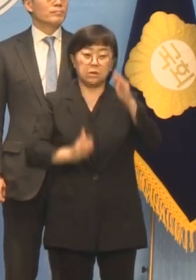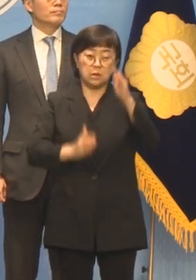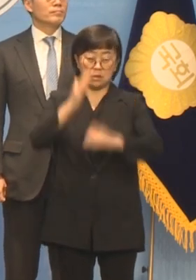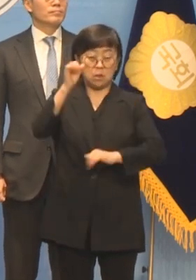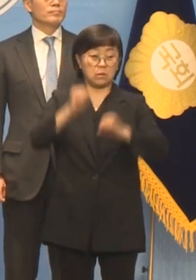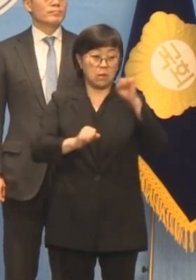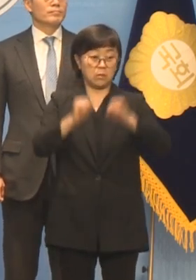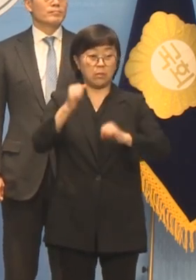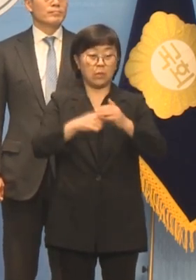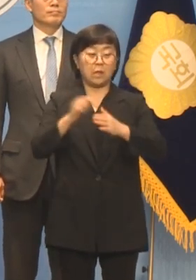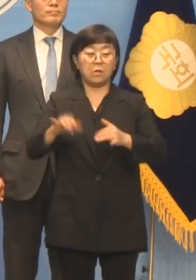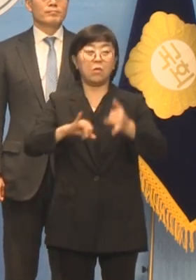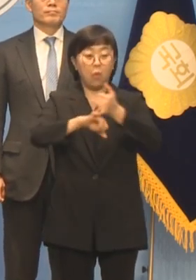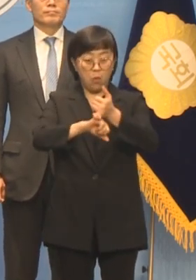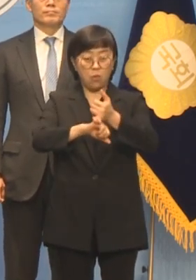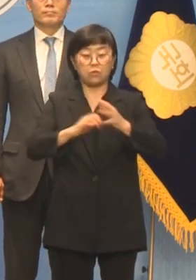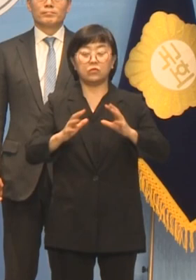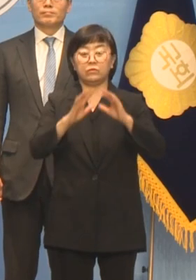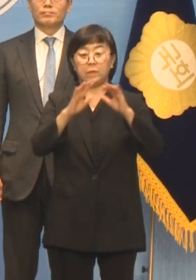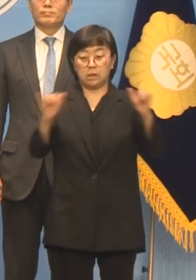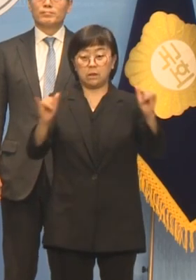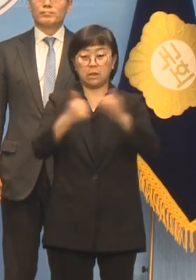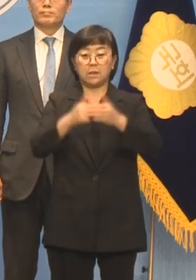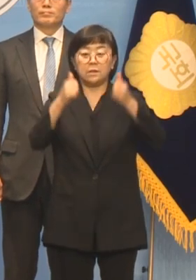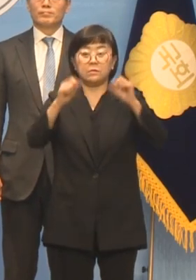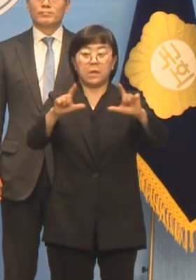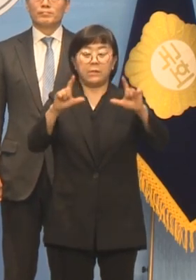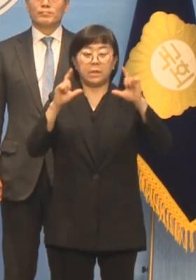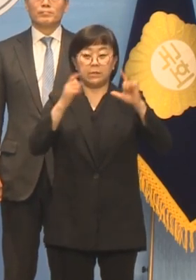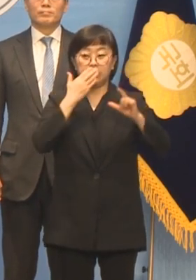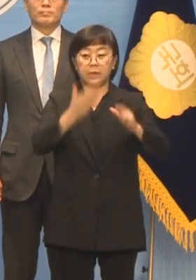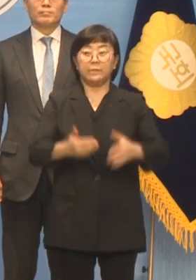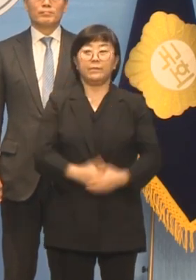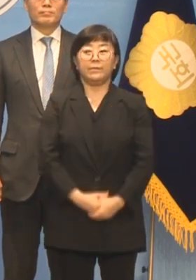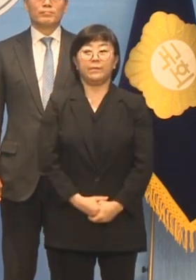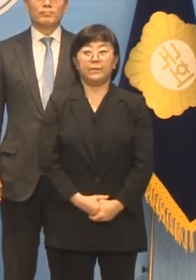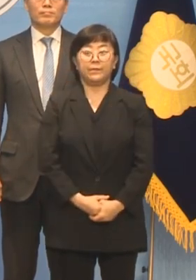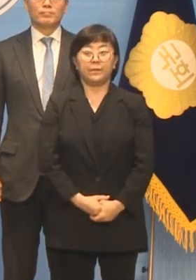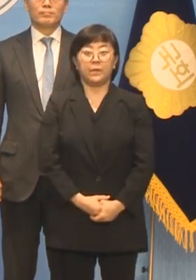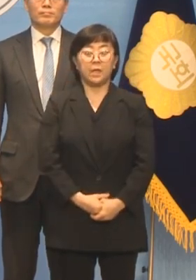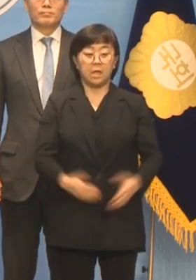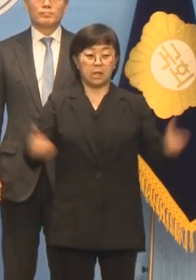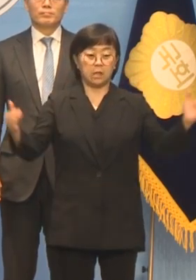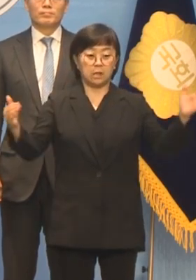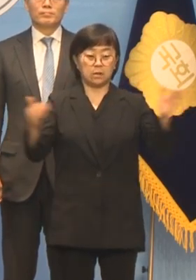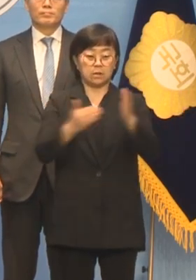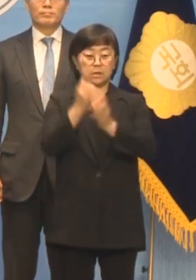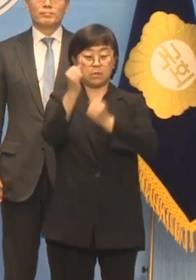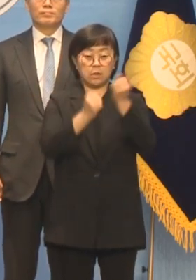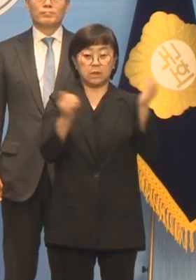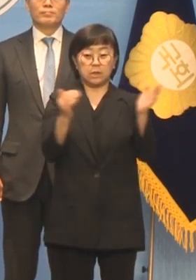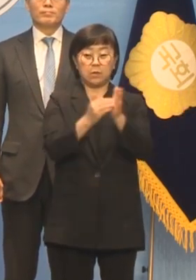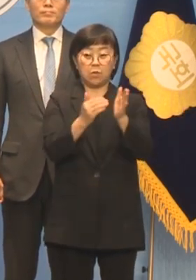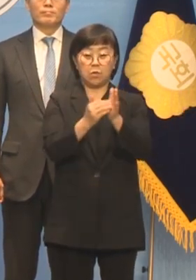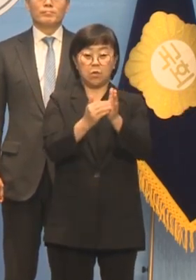행태, 이것은 반드시 국민들의 심판을 받을 것이라고 생각합니다. 이상으로